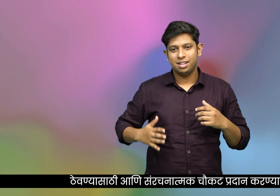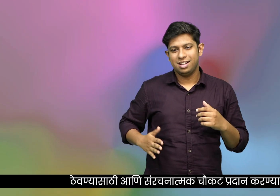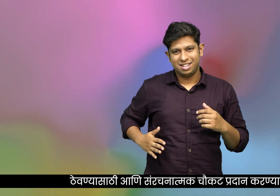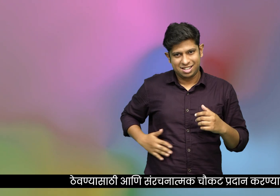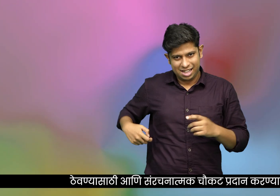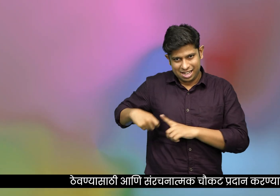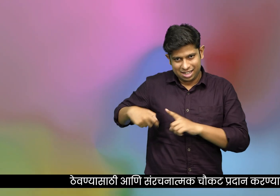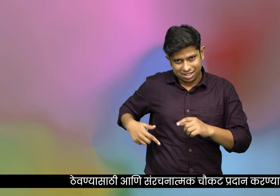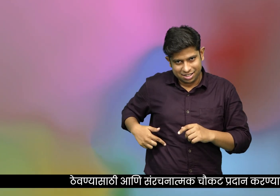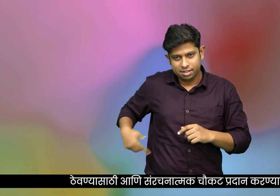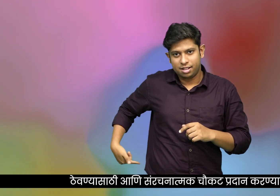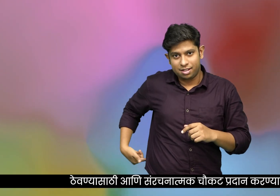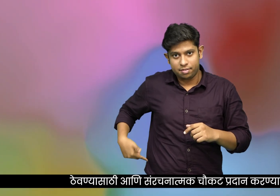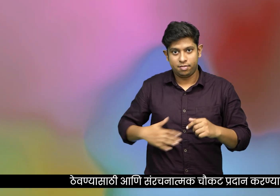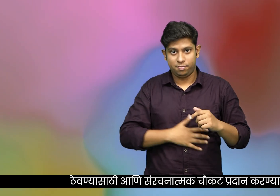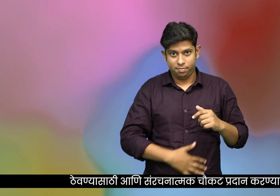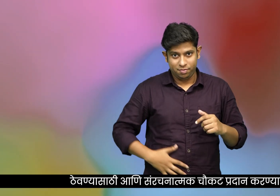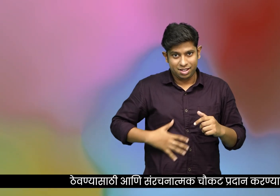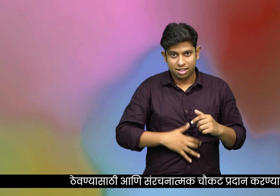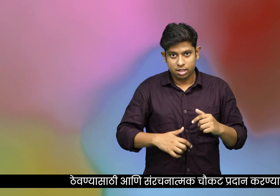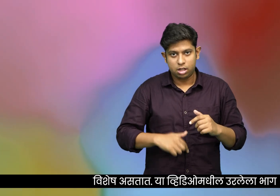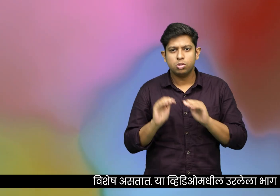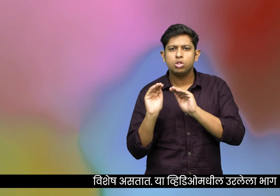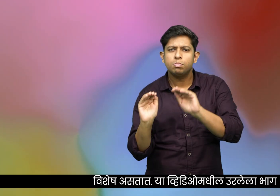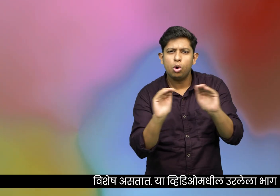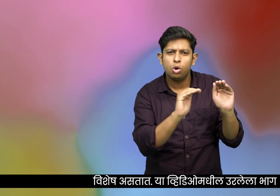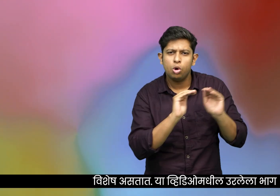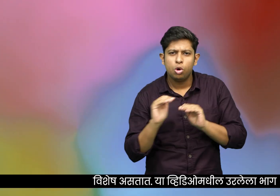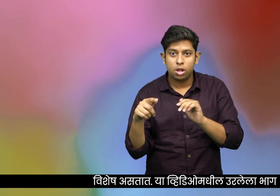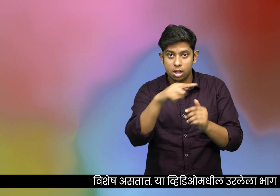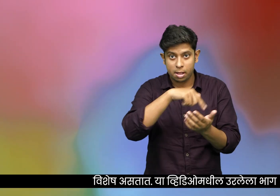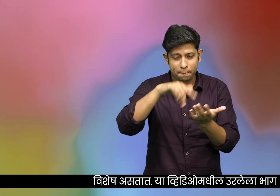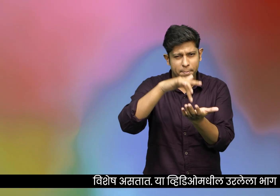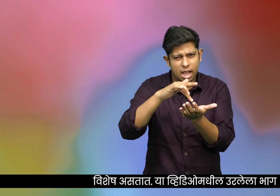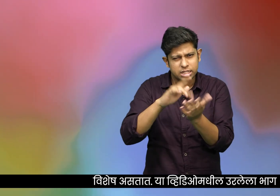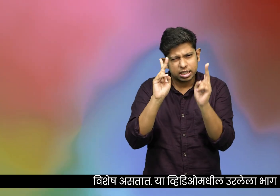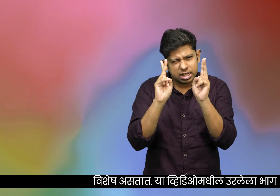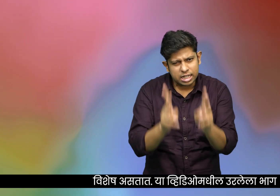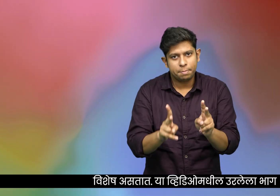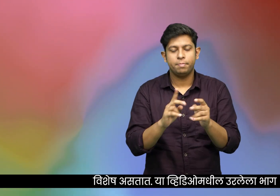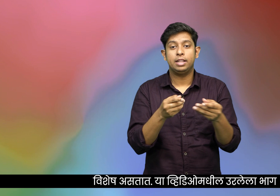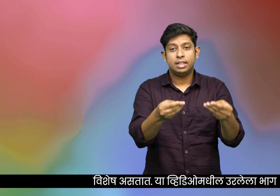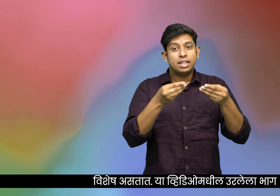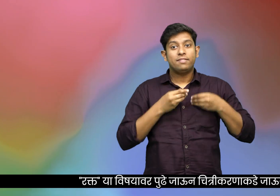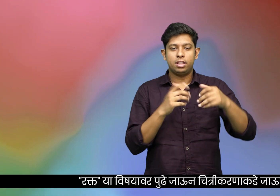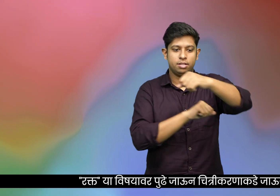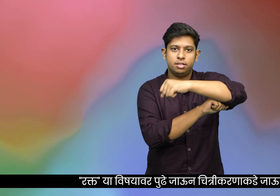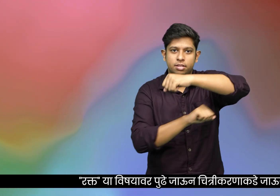आणि संरचनात्मक चौकट प्रदान करण्यासाठी विशेष असतात. या व्हिडिओमधील उरलेले भाग रक्त